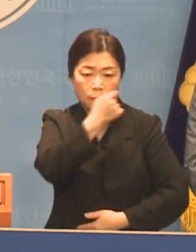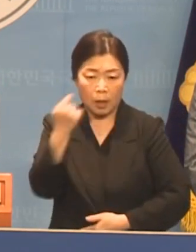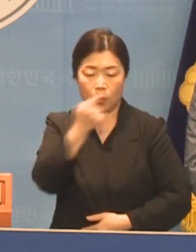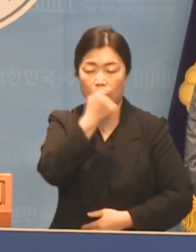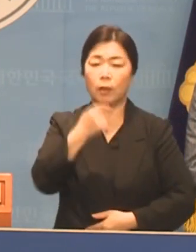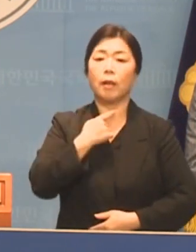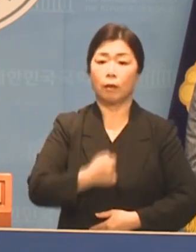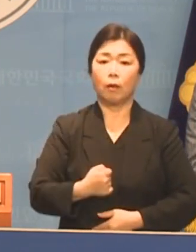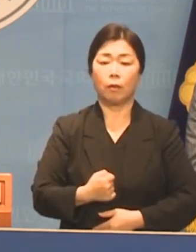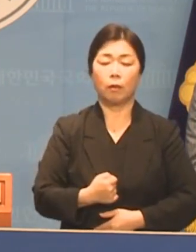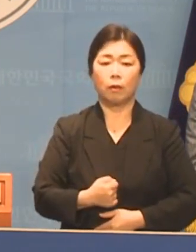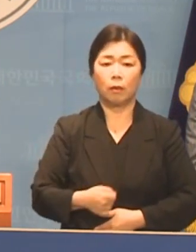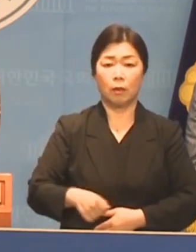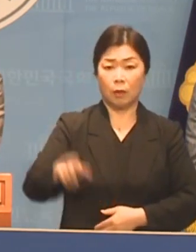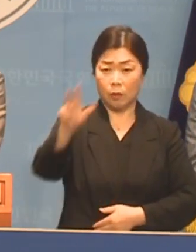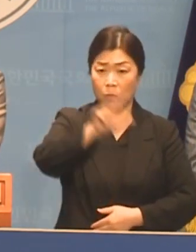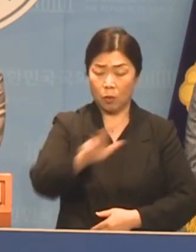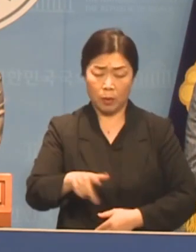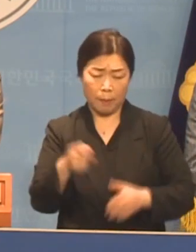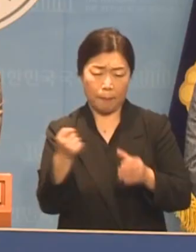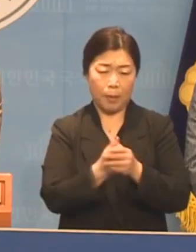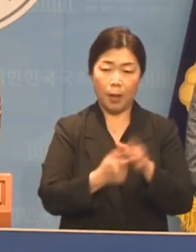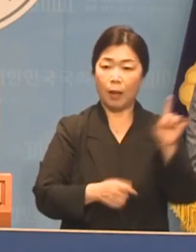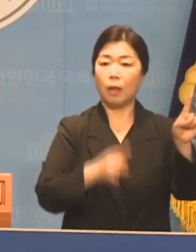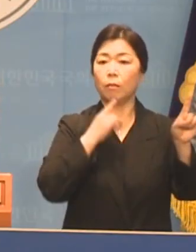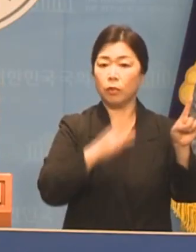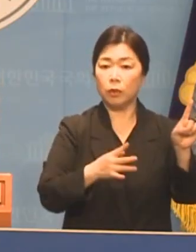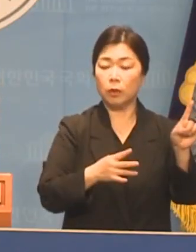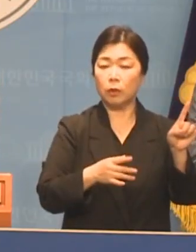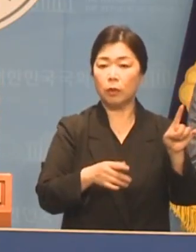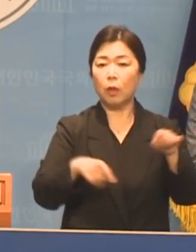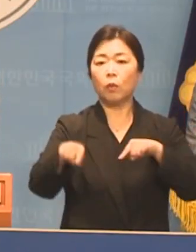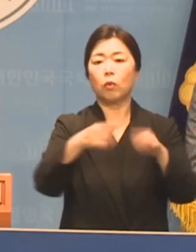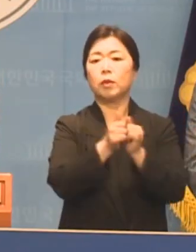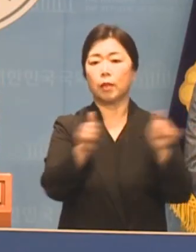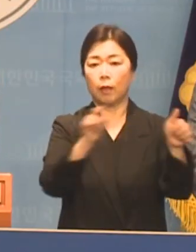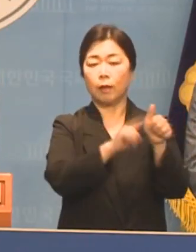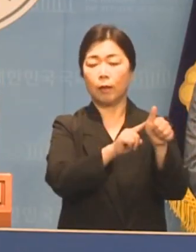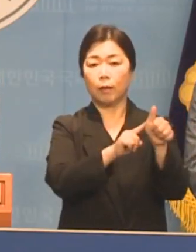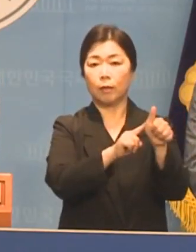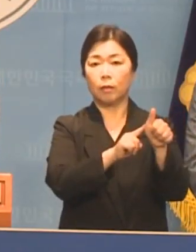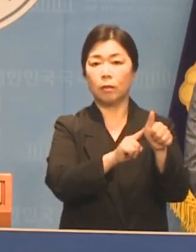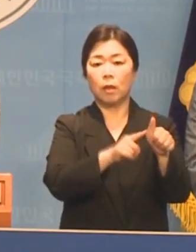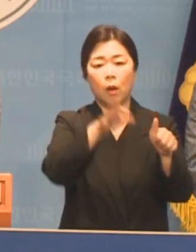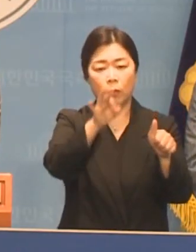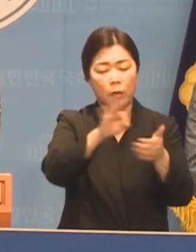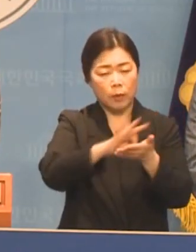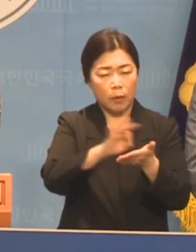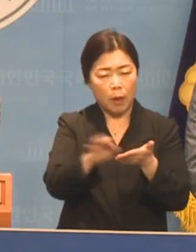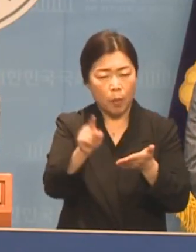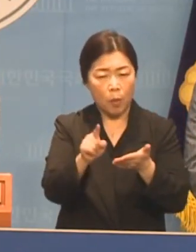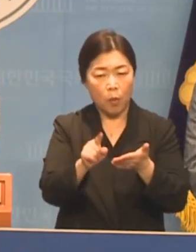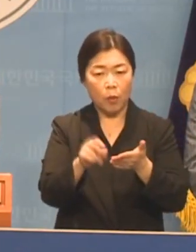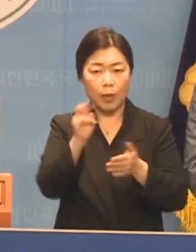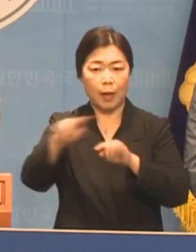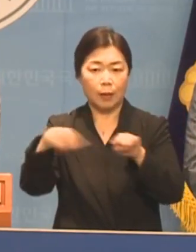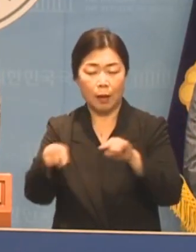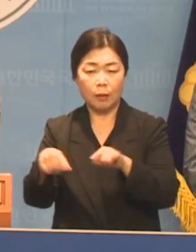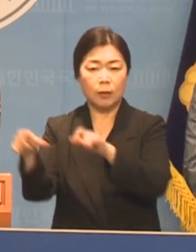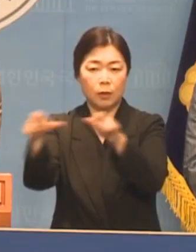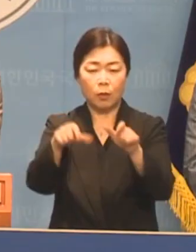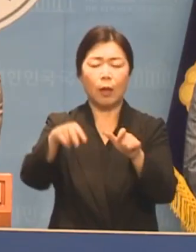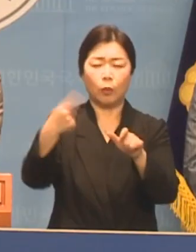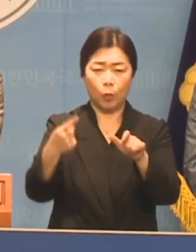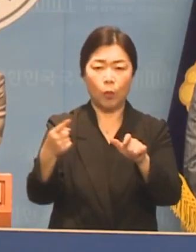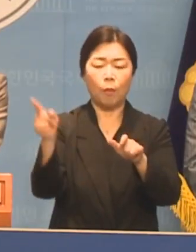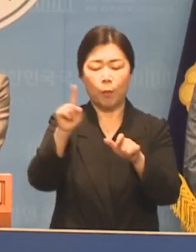했던 유일한 도지사가 바로 이재명 대통령 후보입니다. 그리고 그 돈이 설령 야당 국회의원이 있는 지역이라